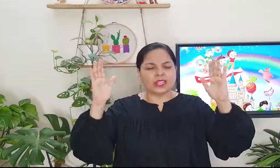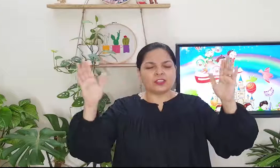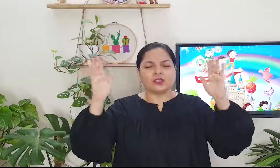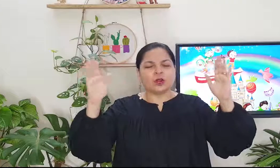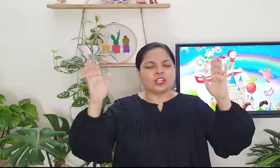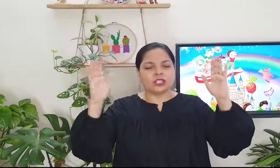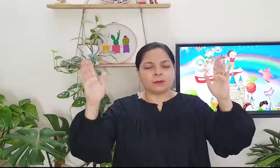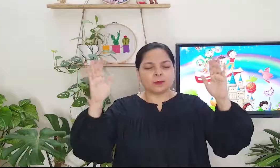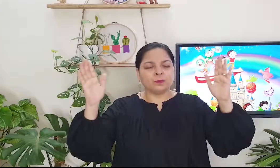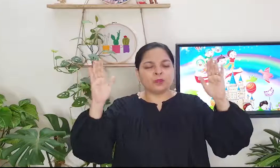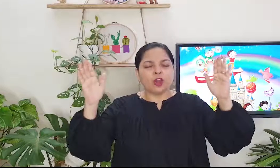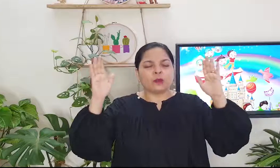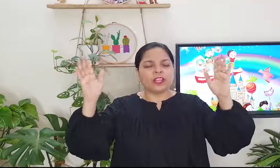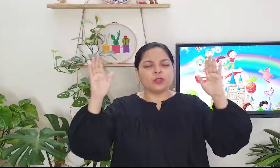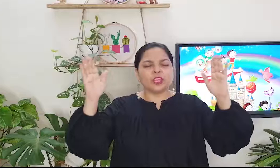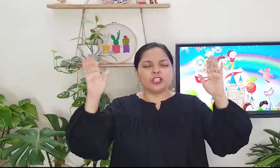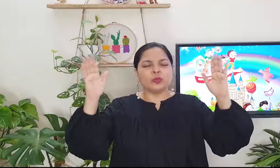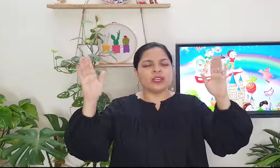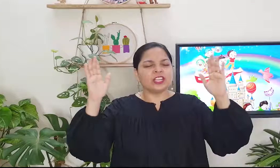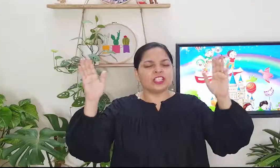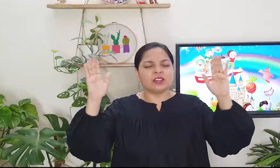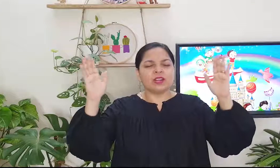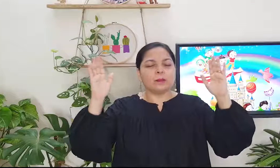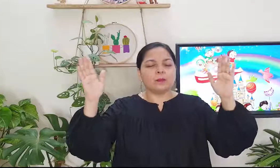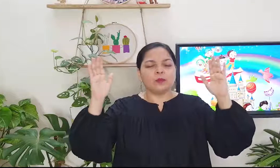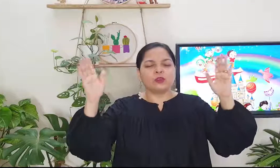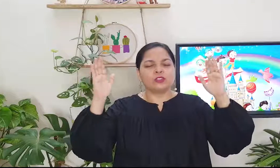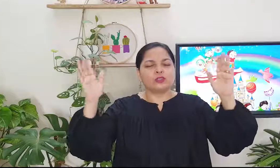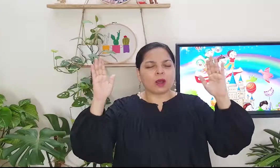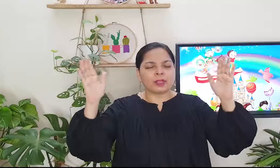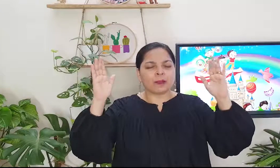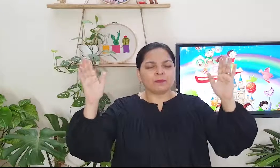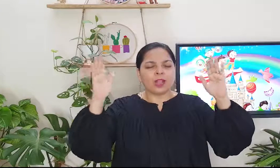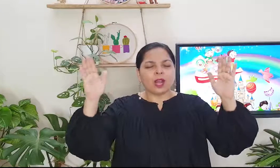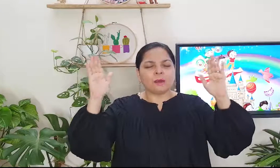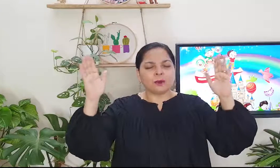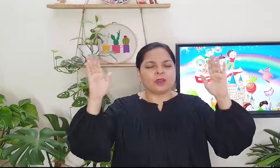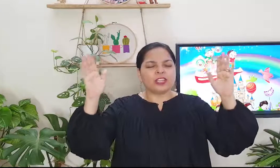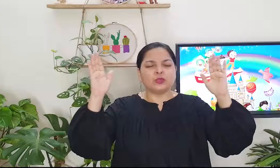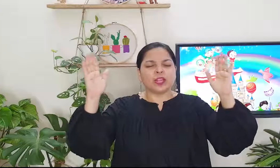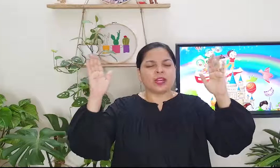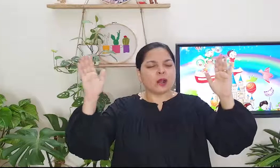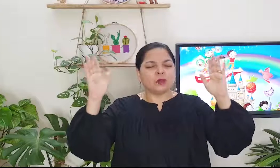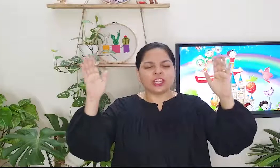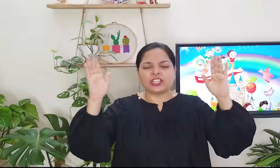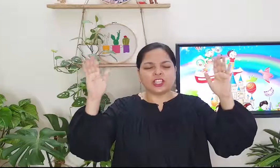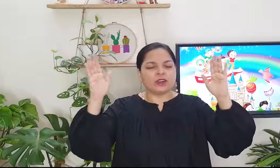এরা সুরক্ষিত প্রভু। আর আমি বলছি যীশু এদের জীবনের স্বামী আর প্রভু। হ্যাঁ প্রভু, যীশুর নামকে